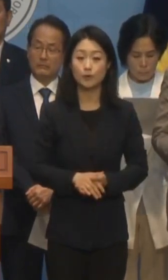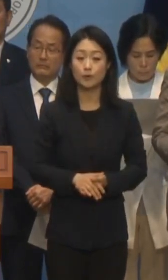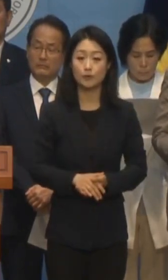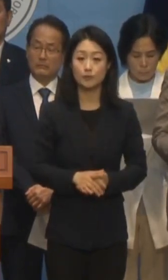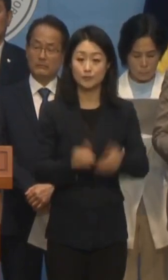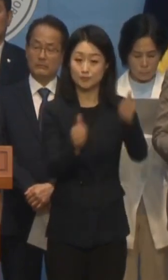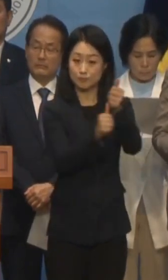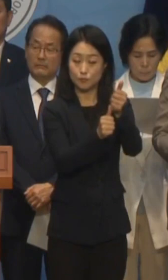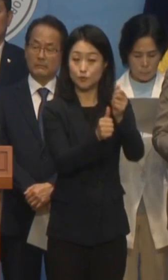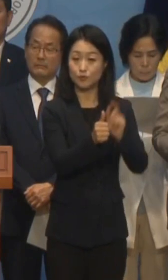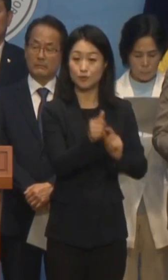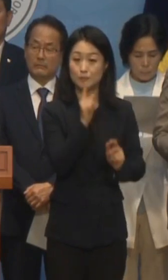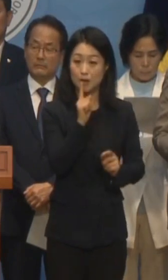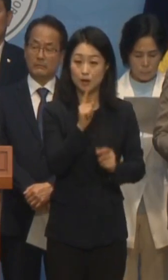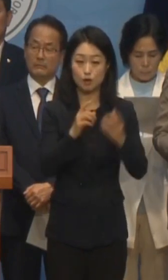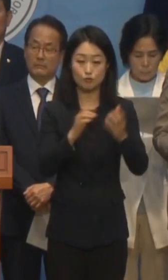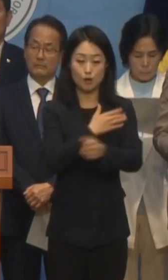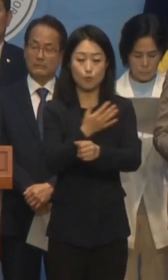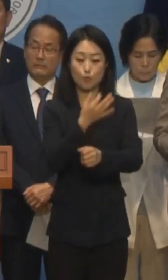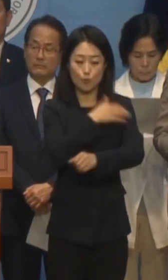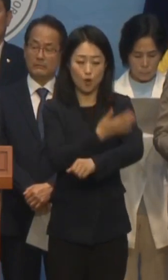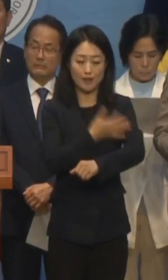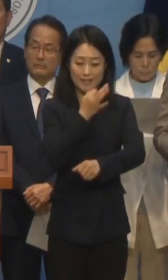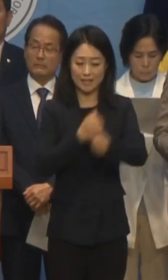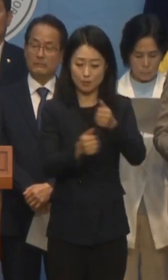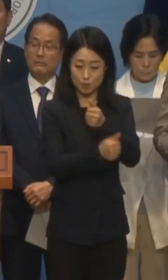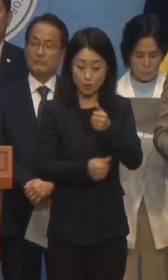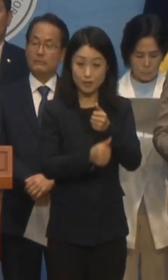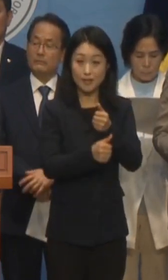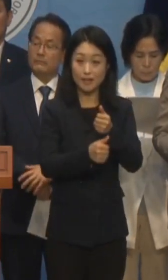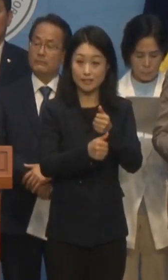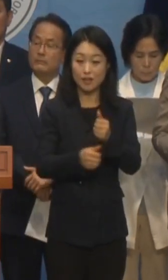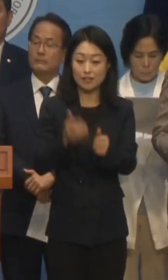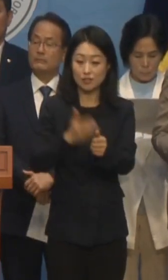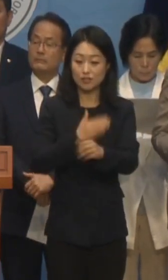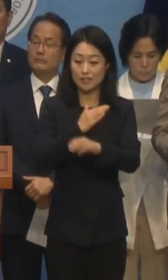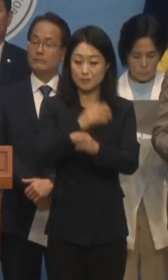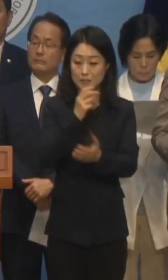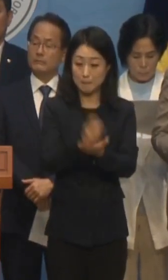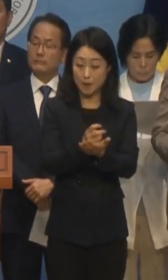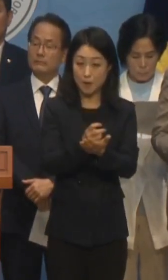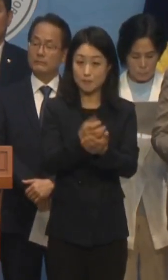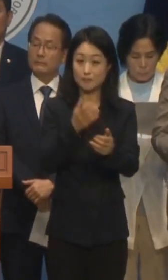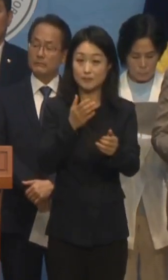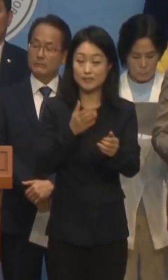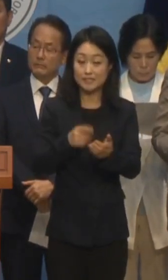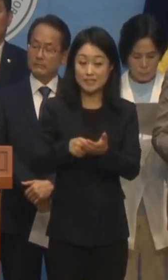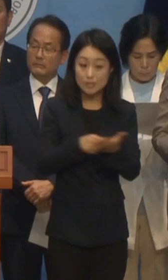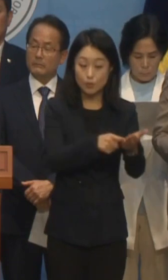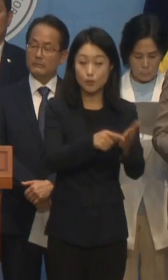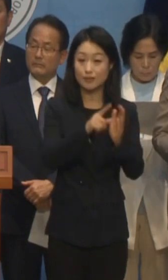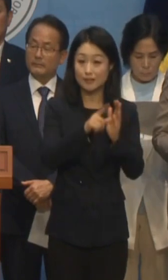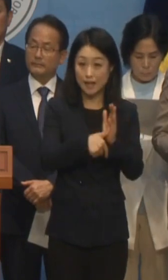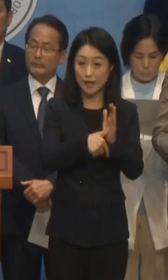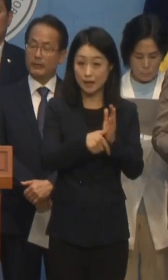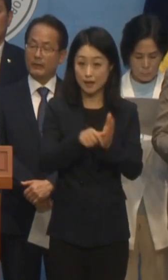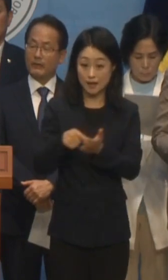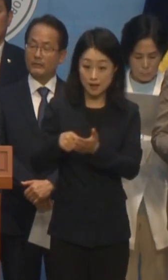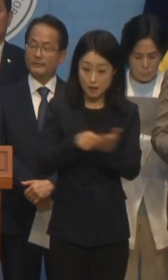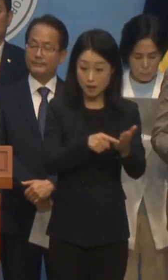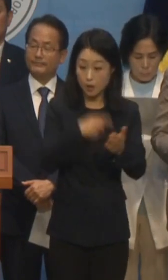정승윤 부위원장은 권익위가 청탁금지법 신고 사건 처리에 있어 피신고자 대면 소환 등의 조사